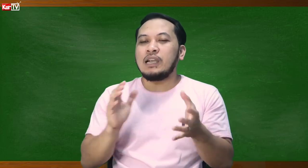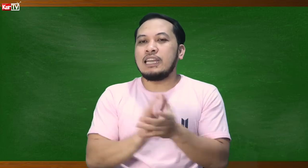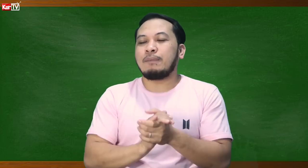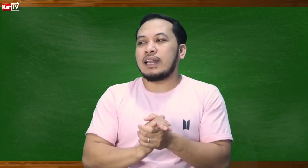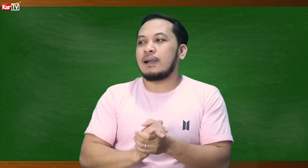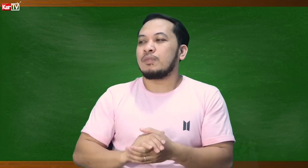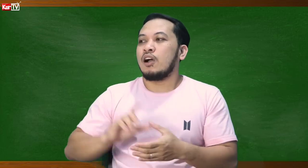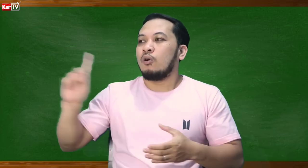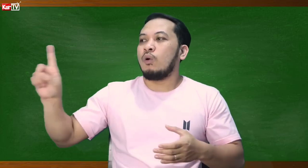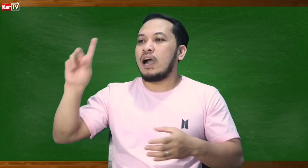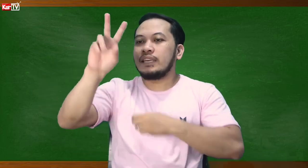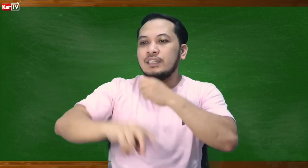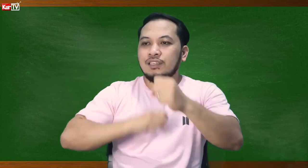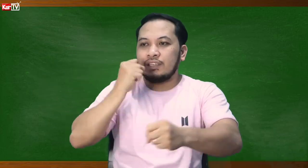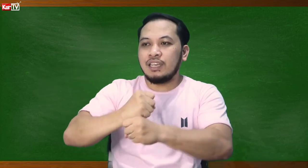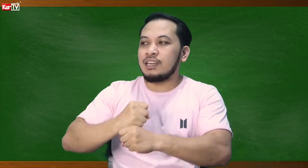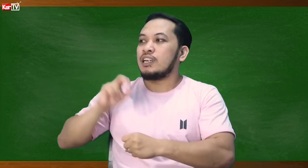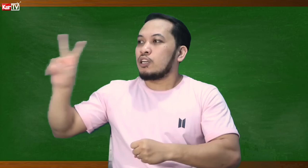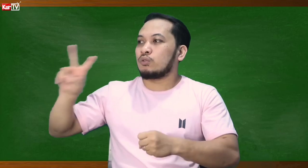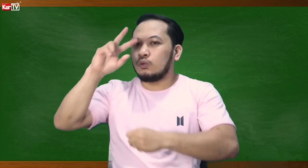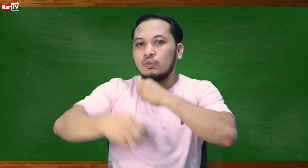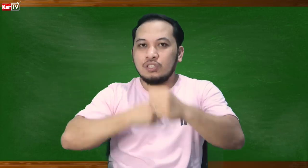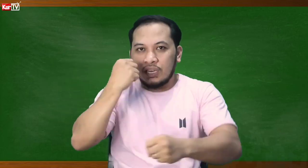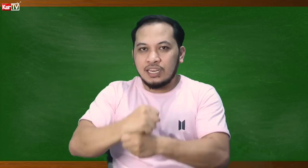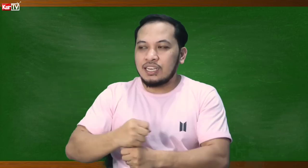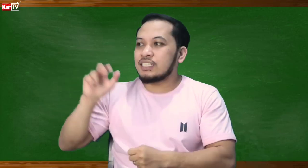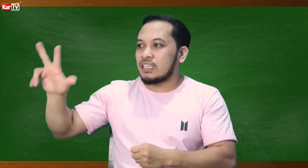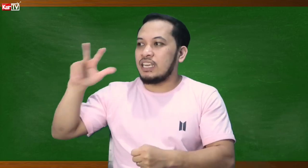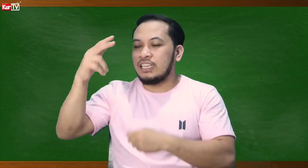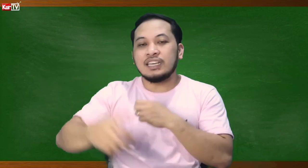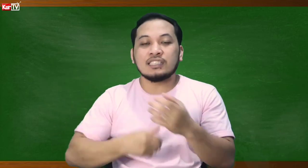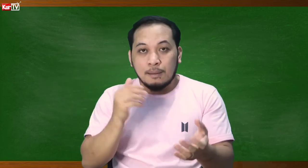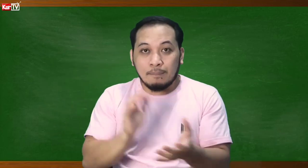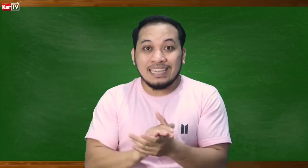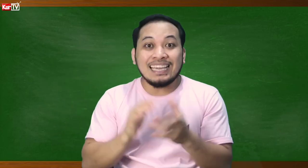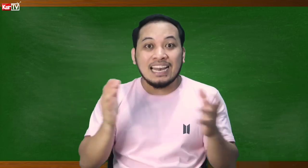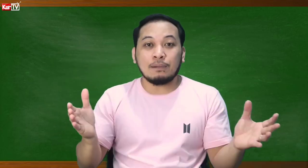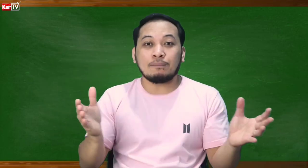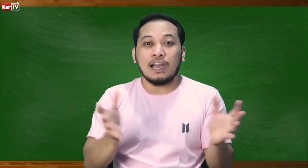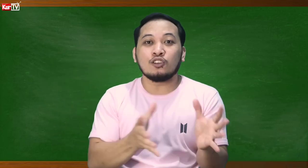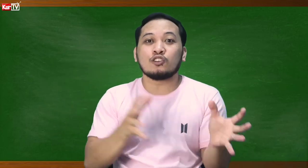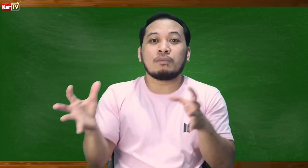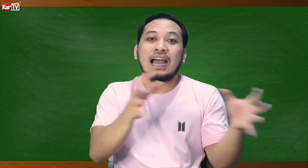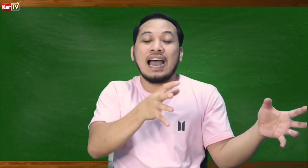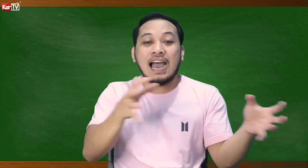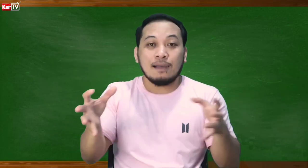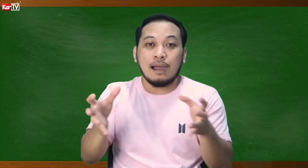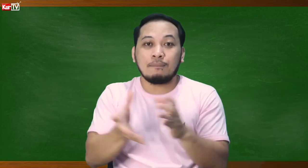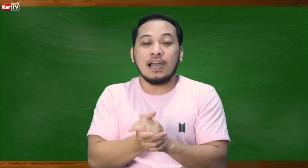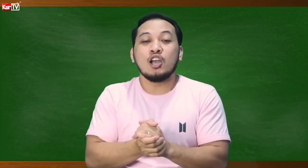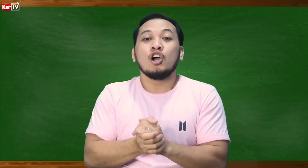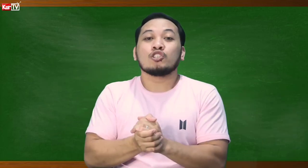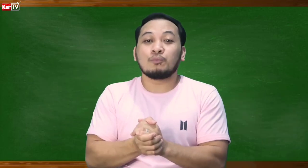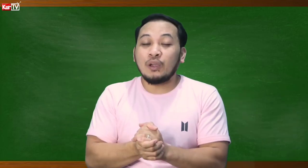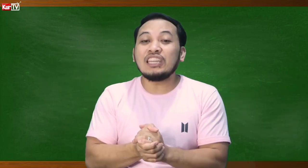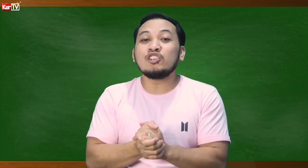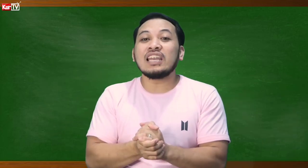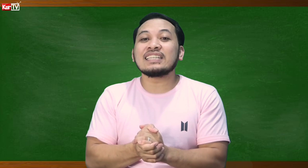properly parang 1 year, 2 years, 3 years, may hirapan pa kayo, sobrang hahaba pa. So, pwede nyo na lang